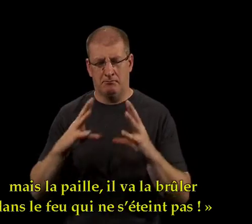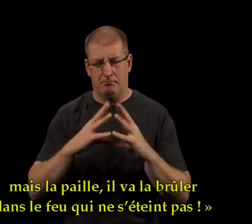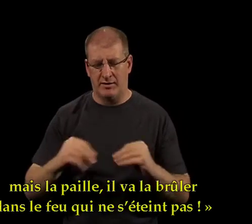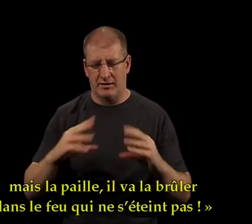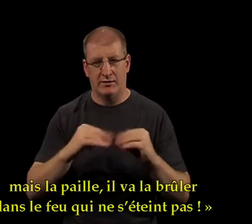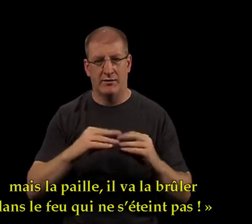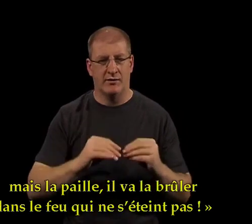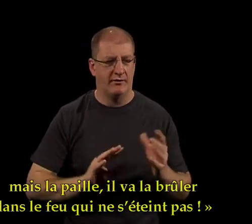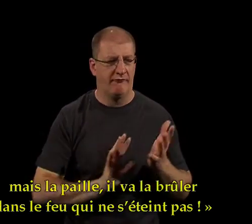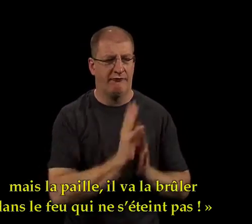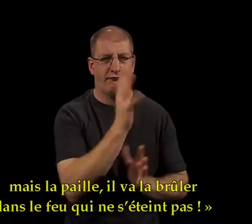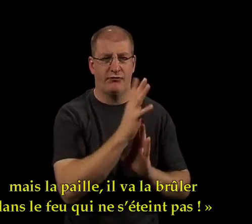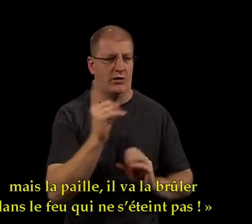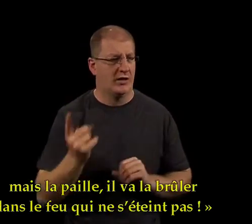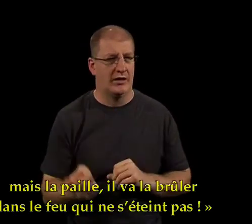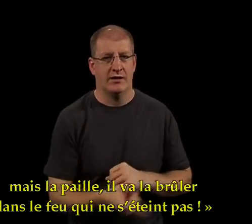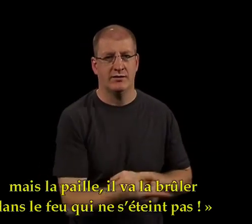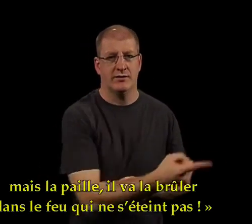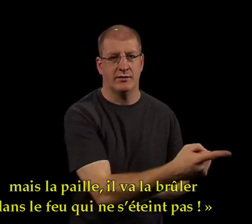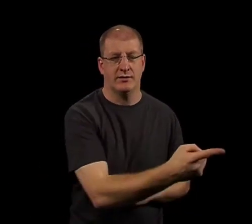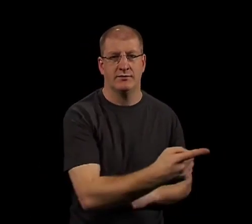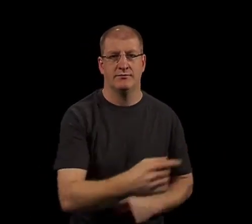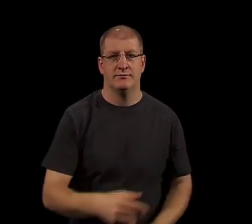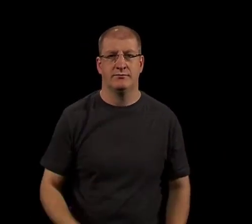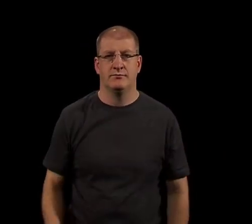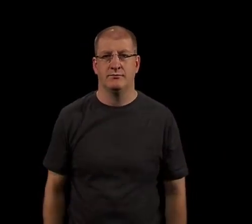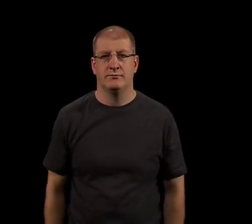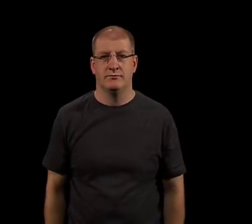mais la paille, il va la brûler dans le feu qui ne s'éteint pas.